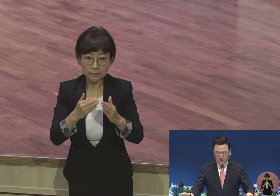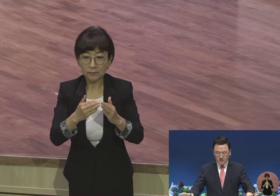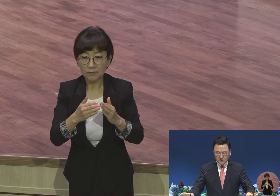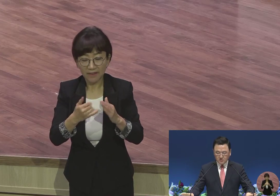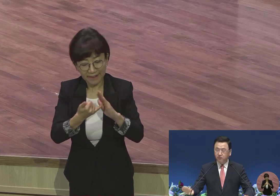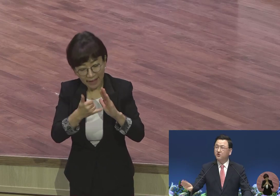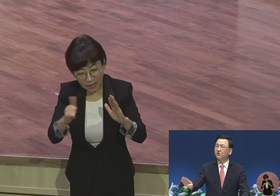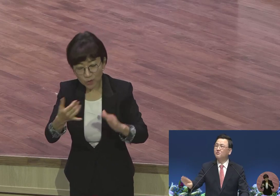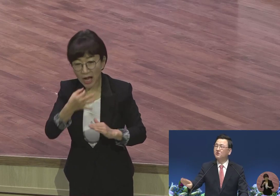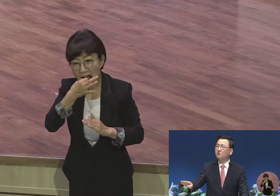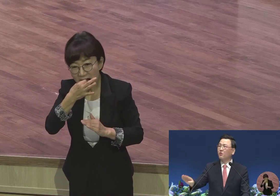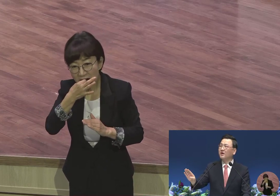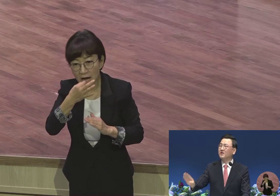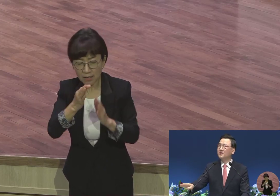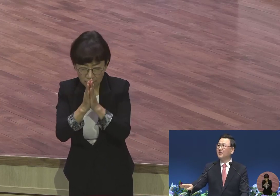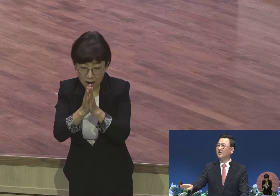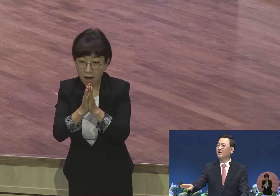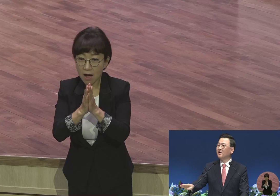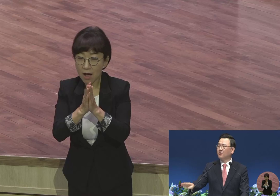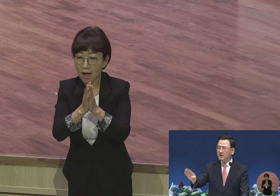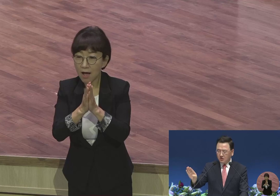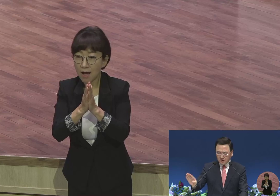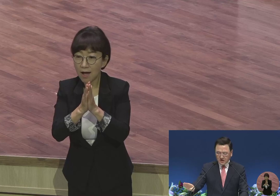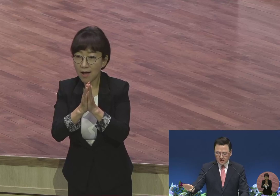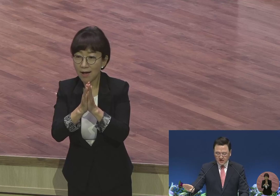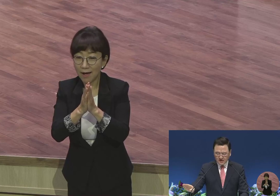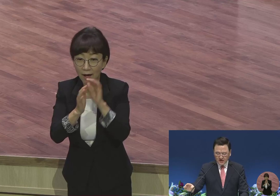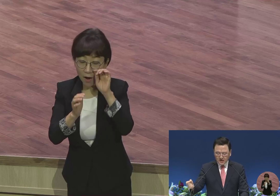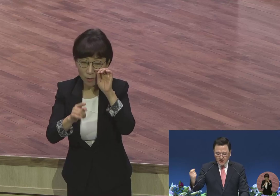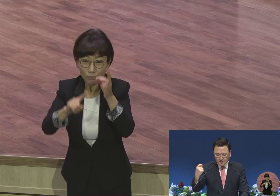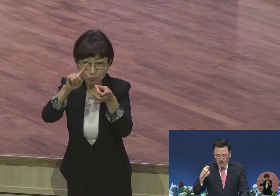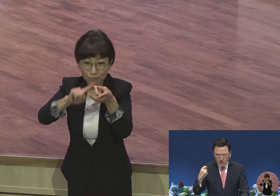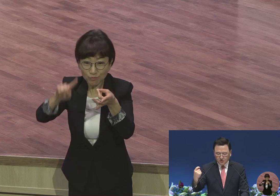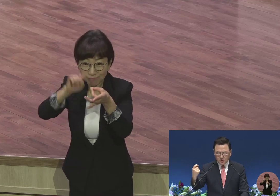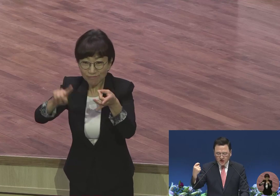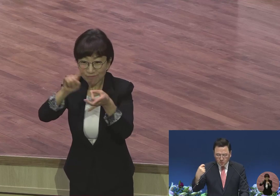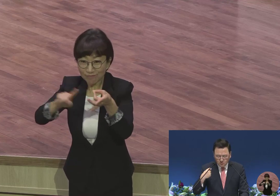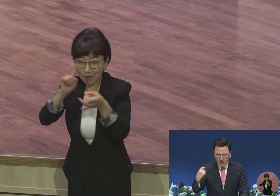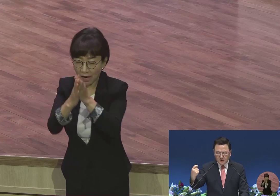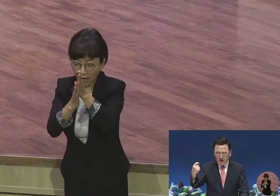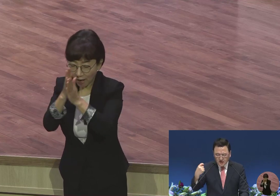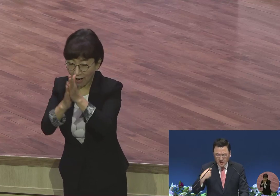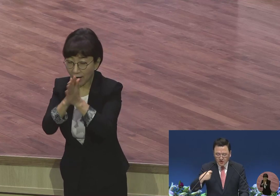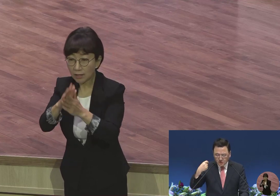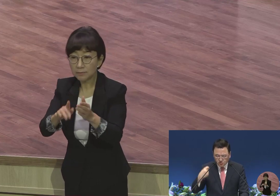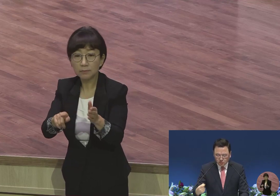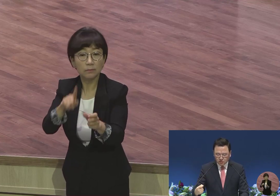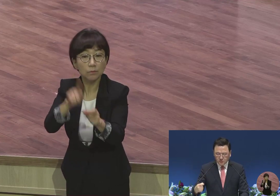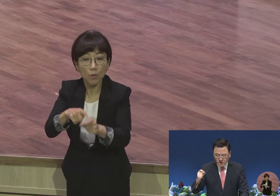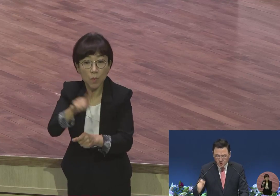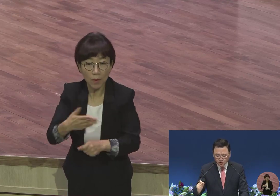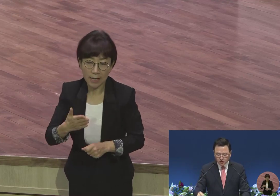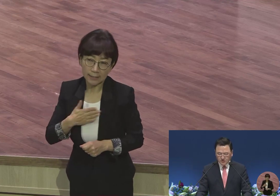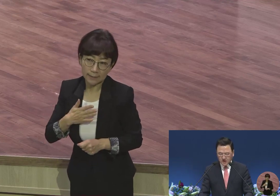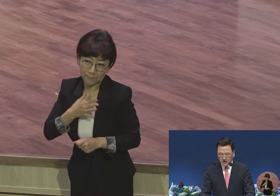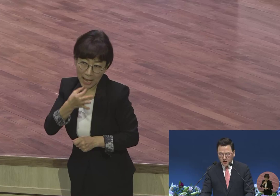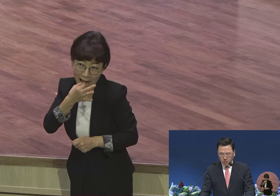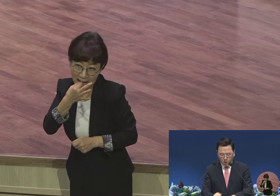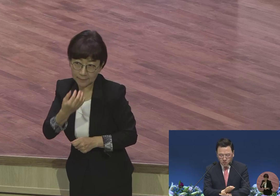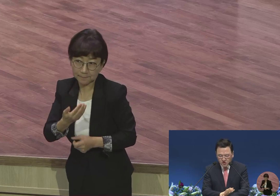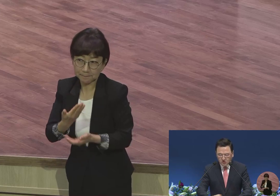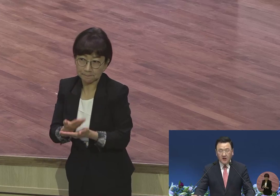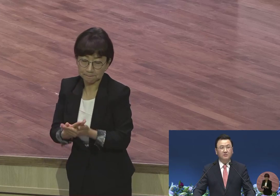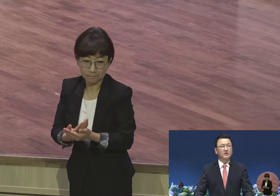거. 부처를 믿어도 왜 믿냐? 왜 성당에 가냐? 내 필요, 내 욕망, 내 야망을 들어주는 겁니다. 그게